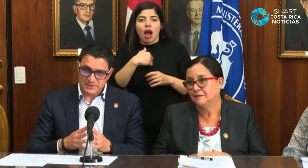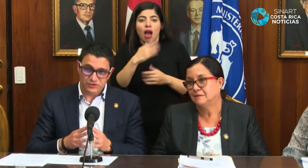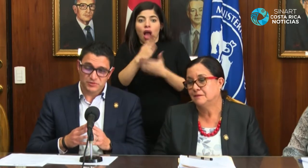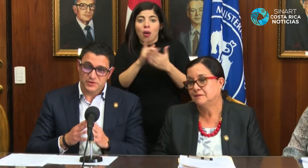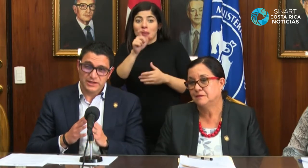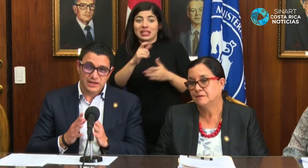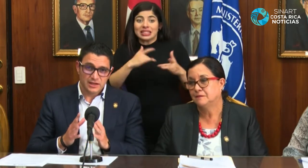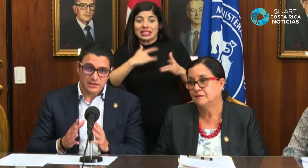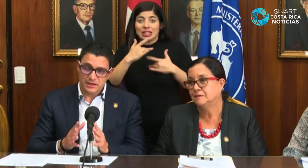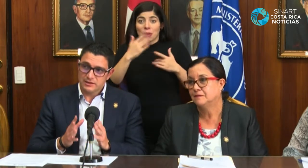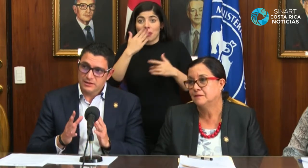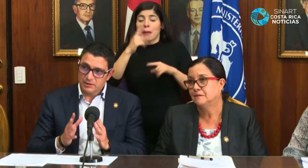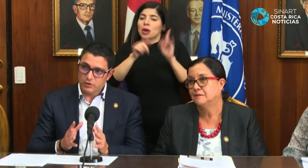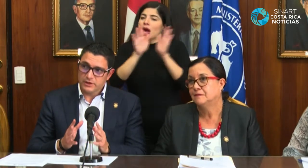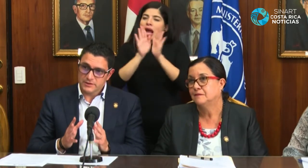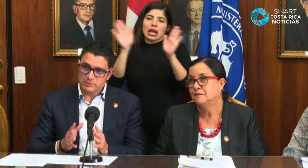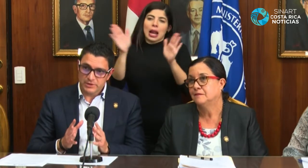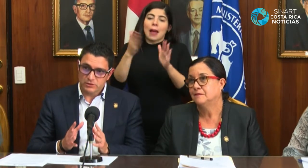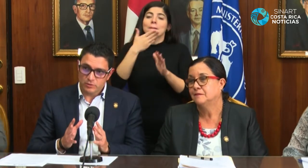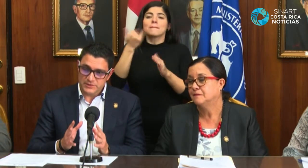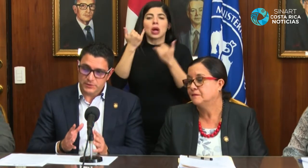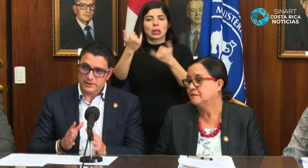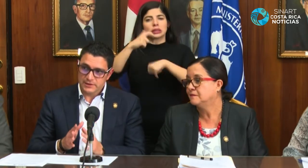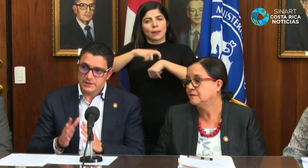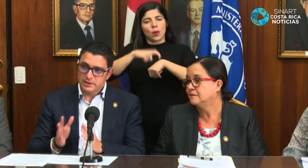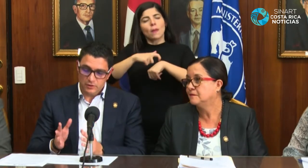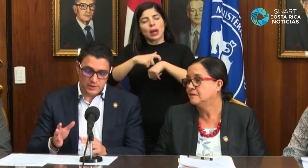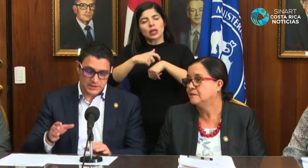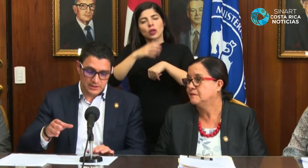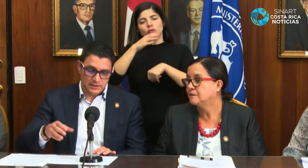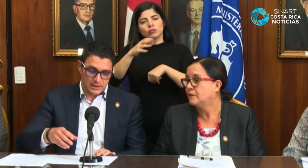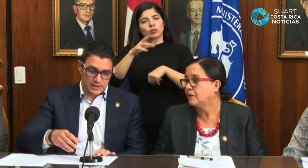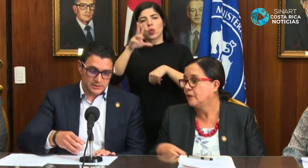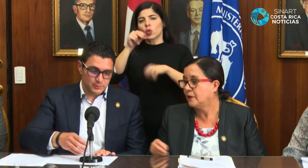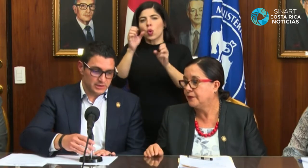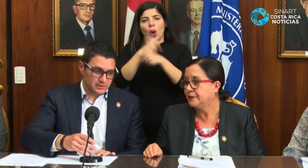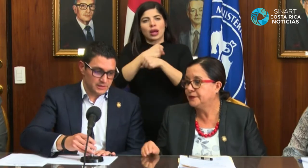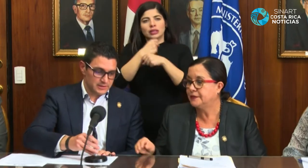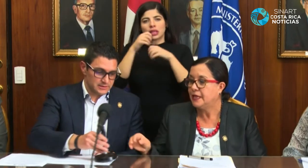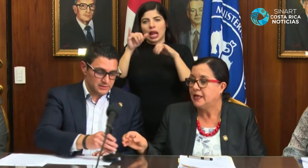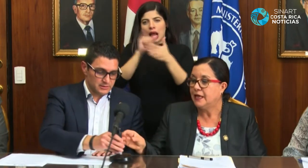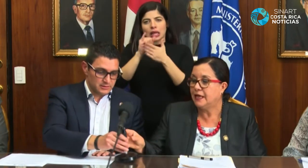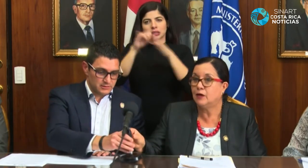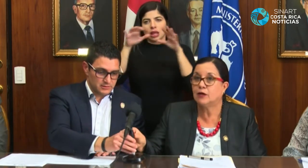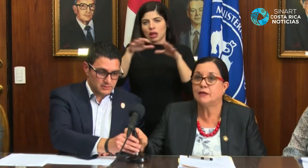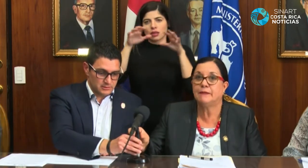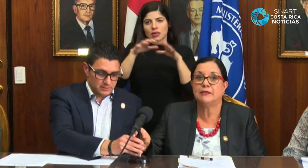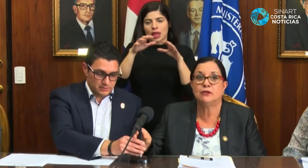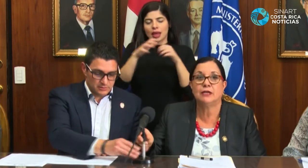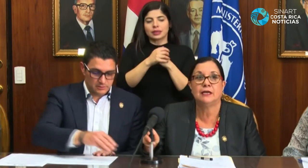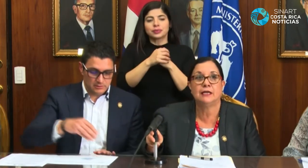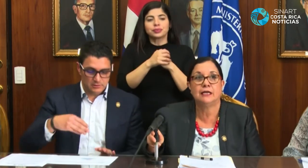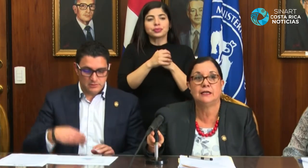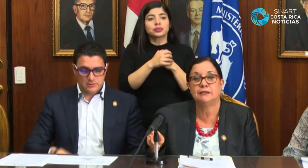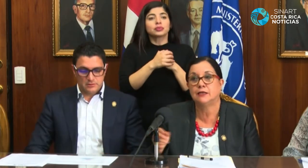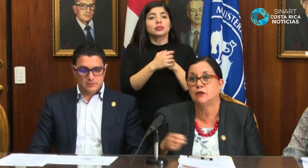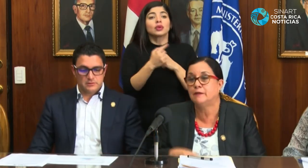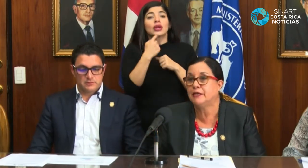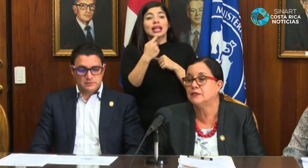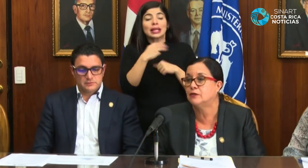síntomas respiratorios, pero en realidad en general es mejor en este momento, lo más prudente es no hacer ese tipo de actividades. Lo que menciona